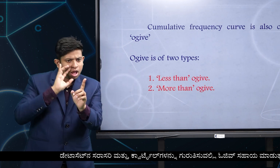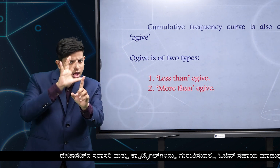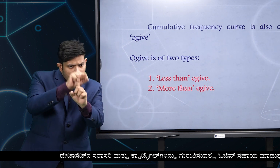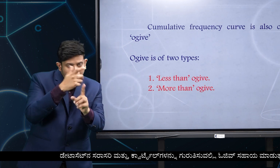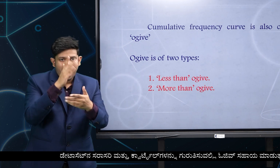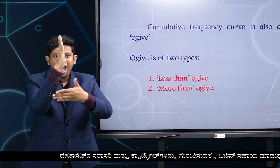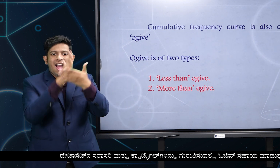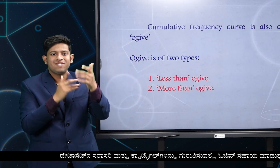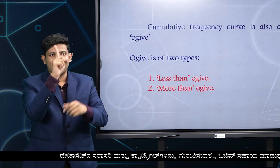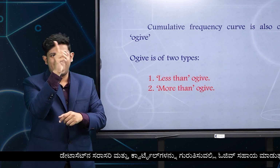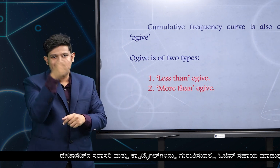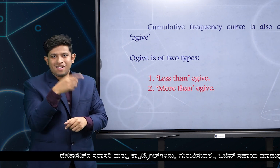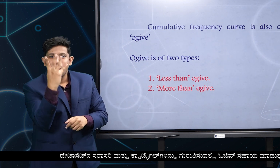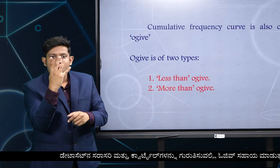ಓಜಿವ್ ಸಹಾಯ ಮಾಡುತ್ತವೆ.